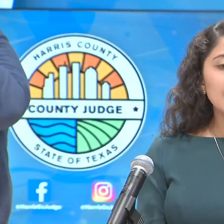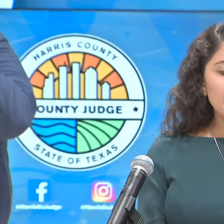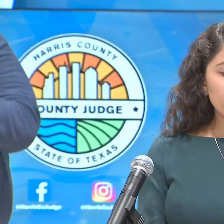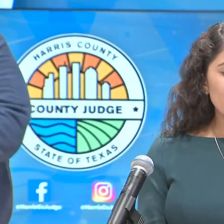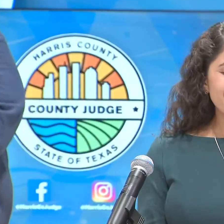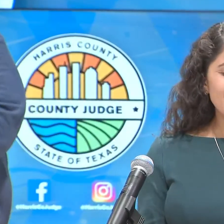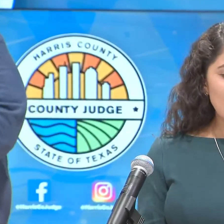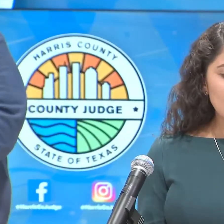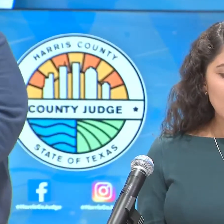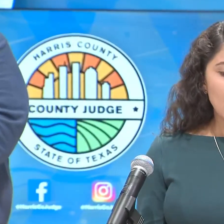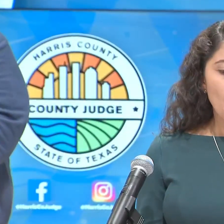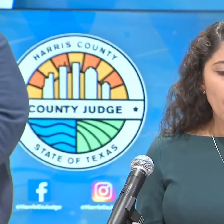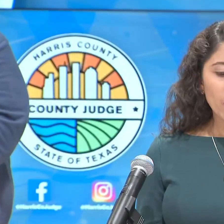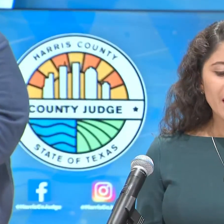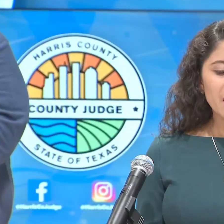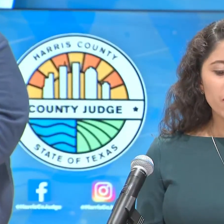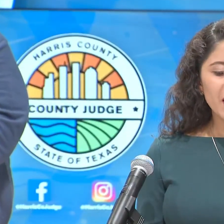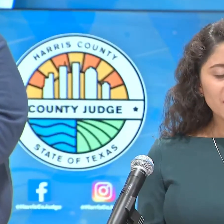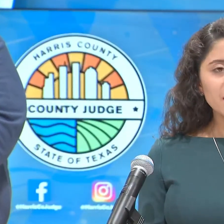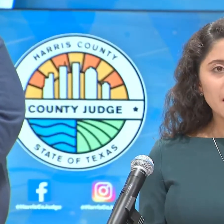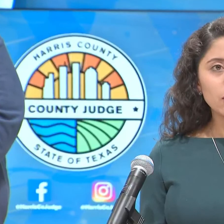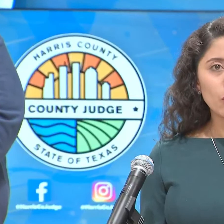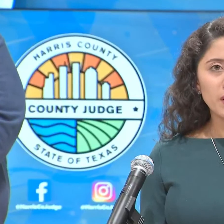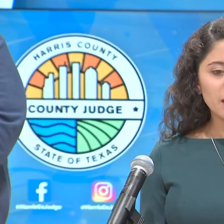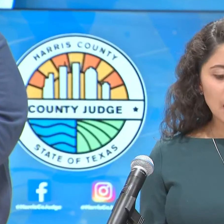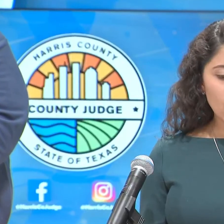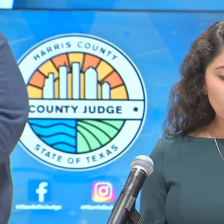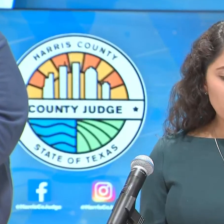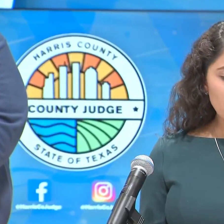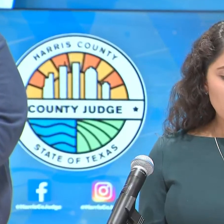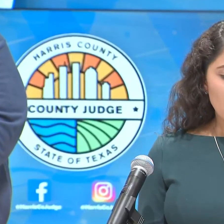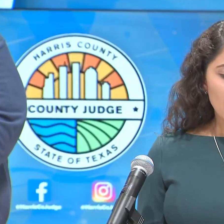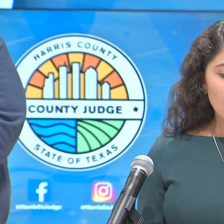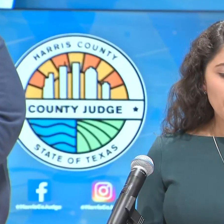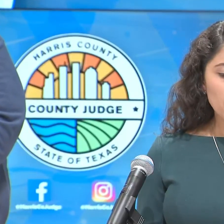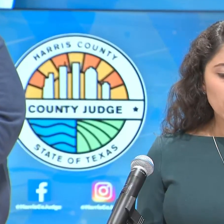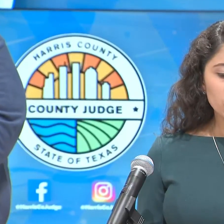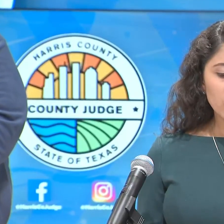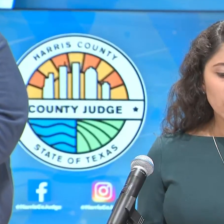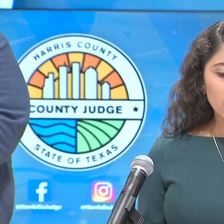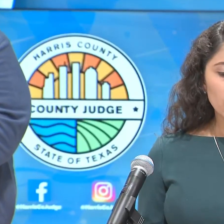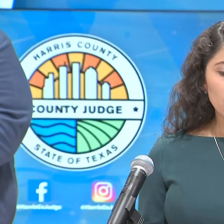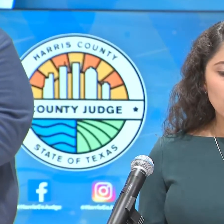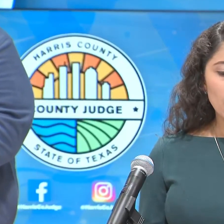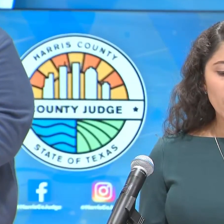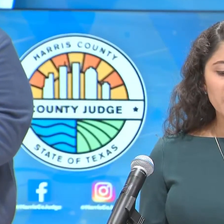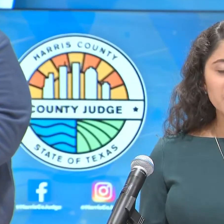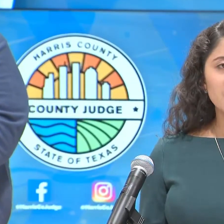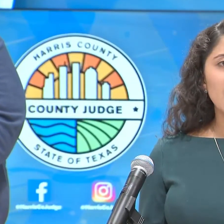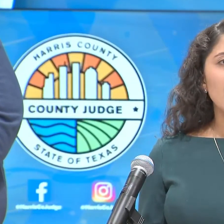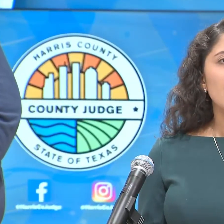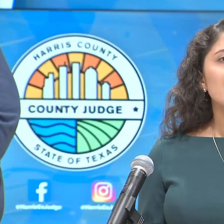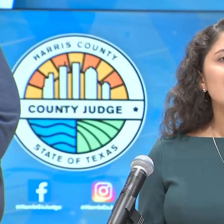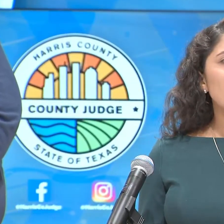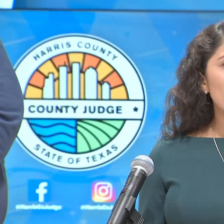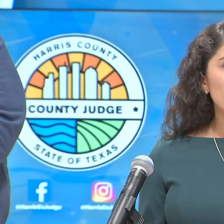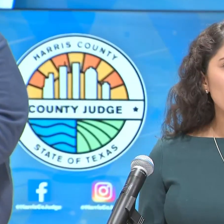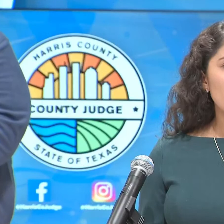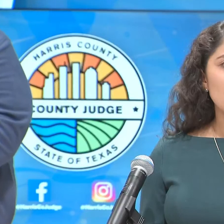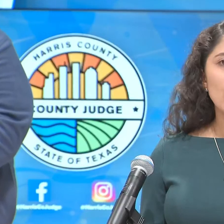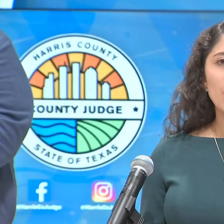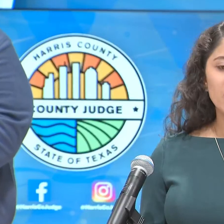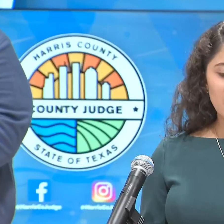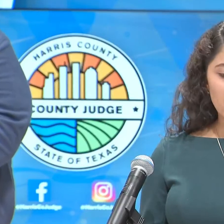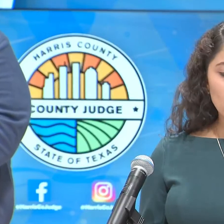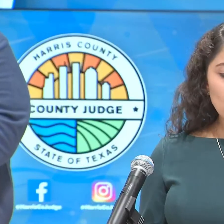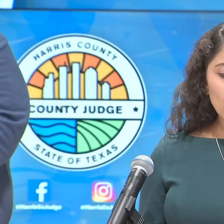es clima invernal, porque a diferencia de la tormenta Uri, el pronóstico no muestra